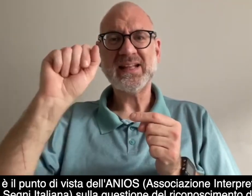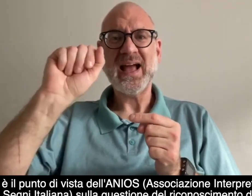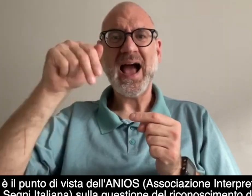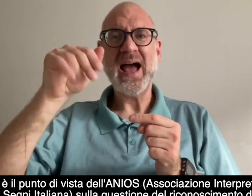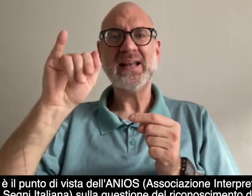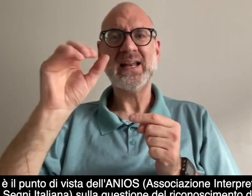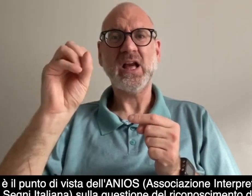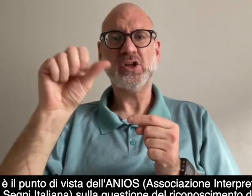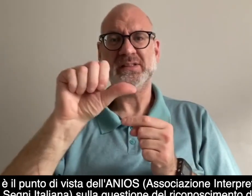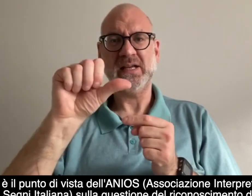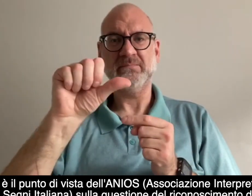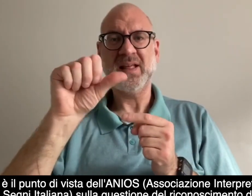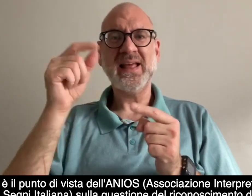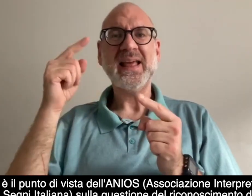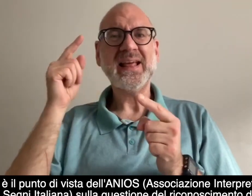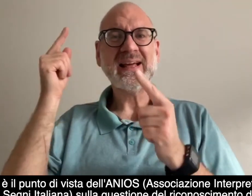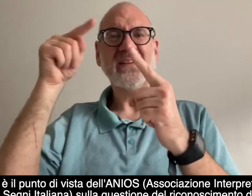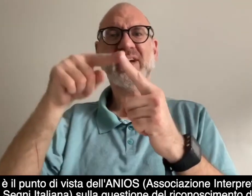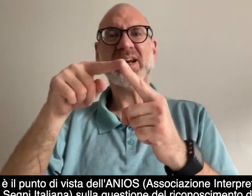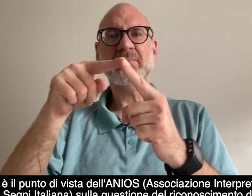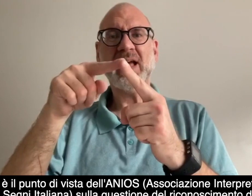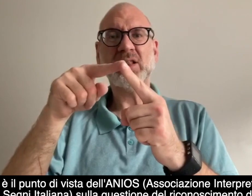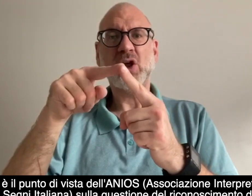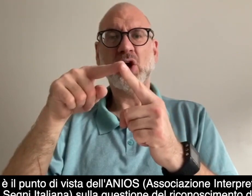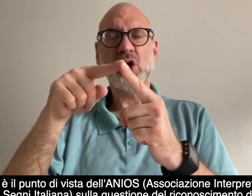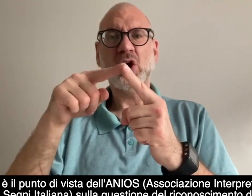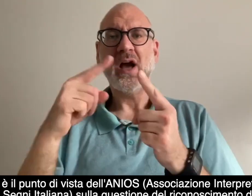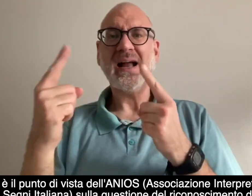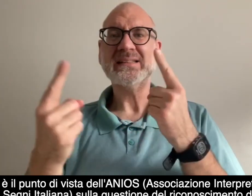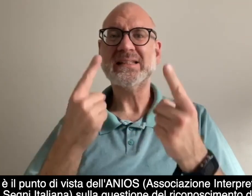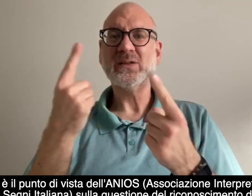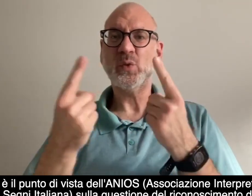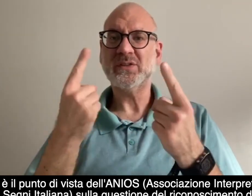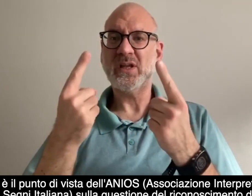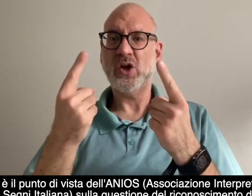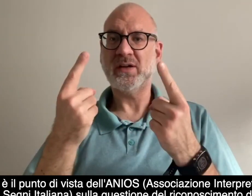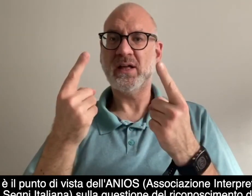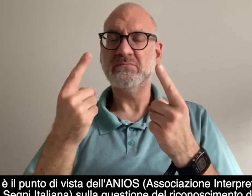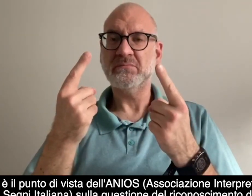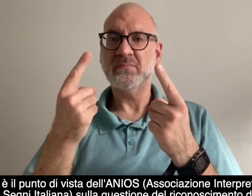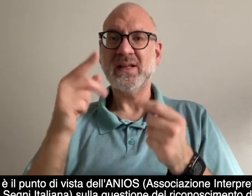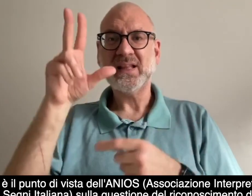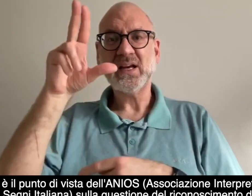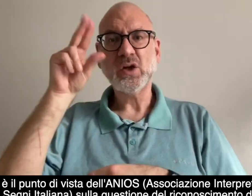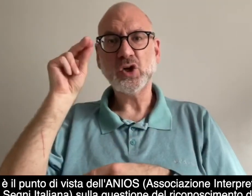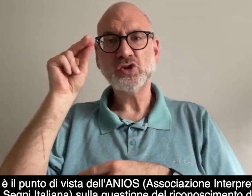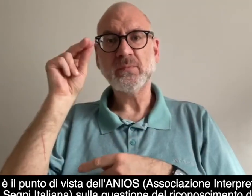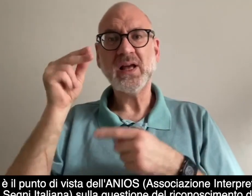della news riguardo la questione del riconoscimento della lingua dei segni italiana